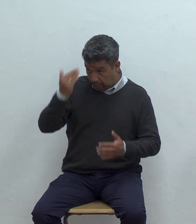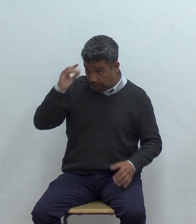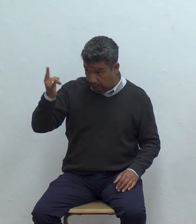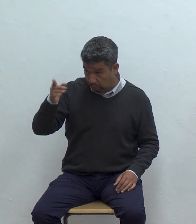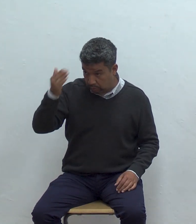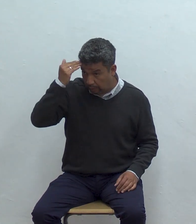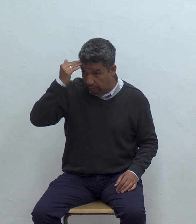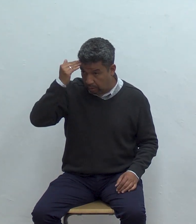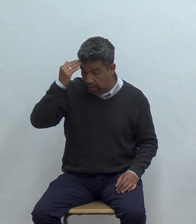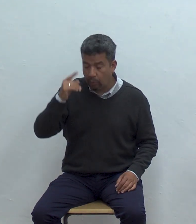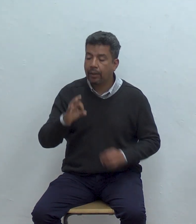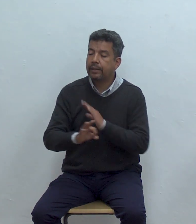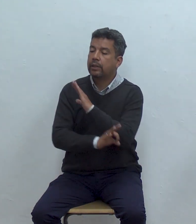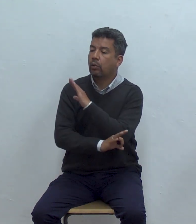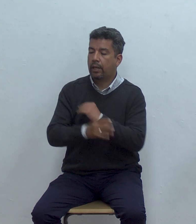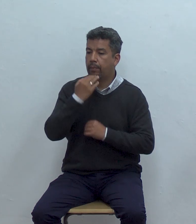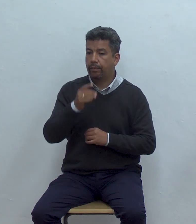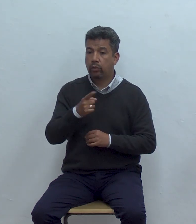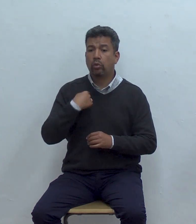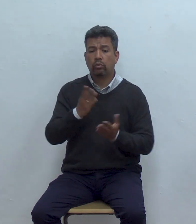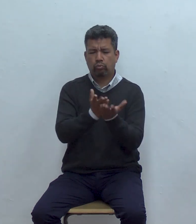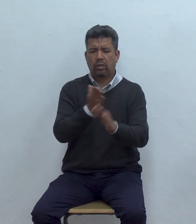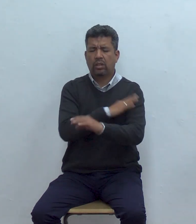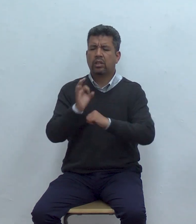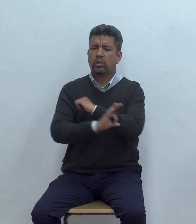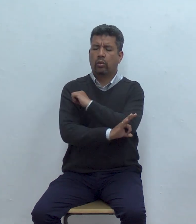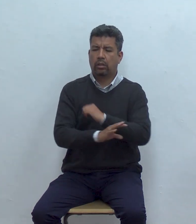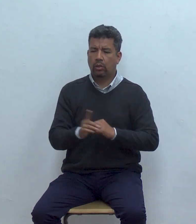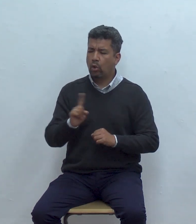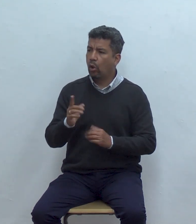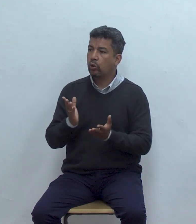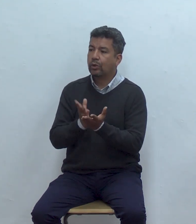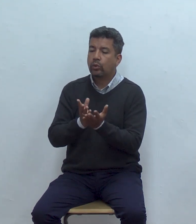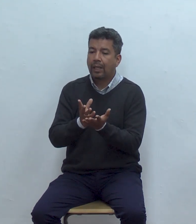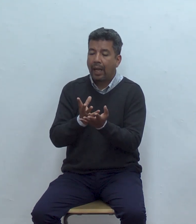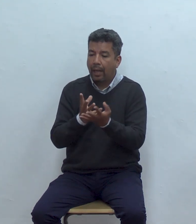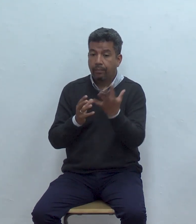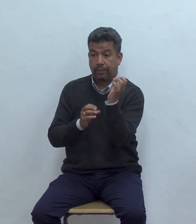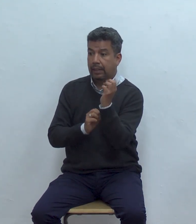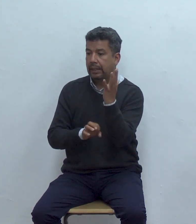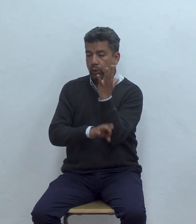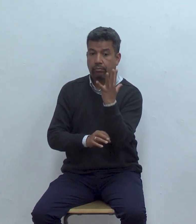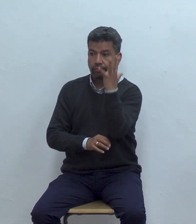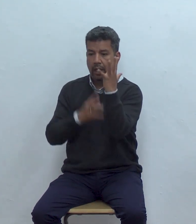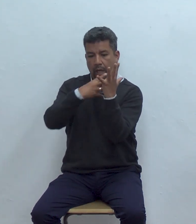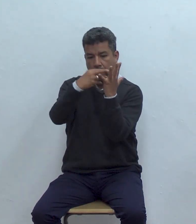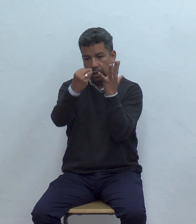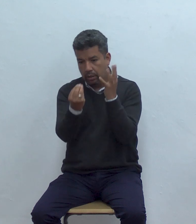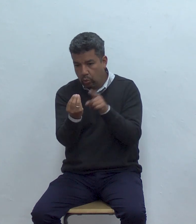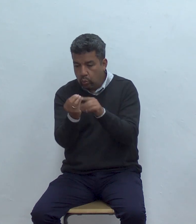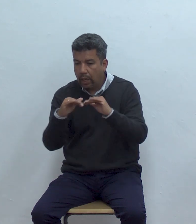algo? En la psicología, si uno dice, yo estudié psicología. No. Yo estudié una rama de la psicología en